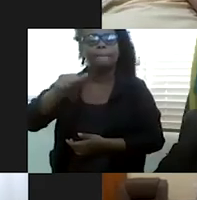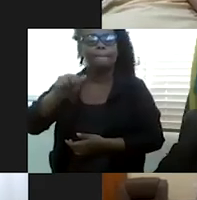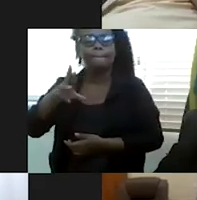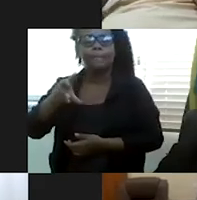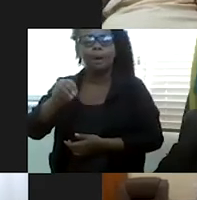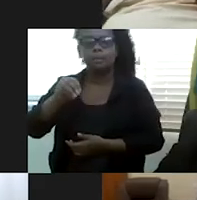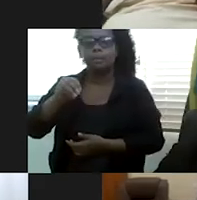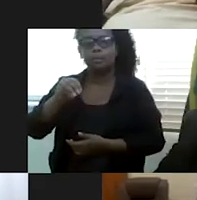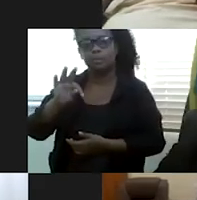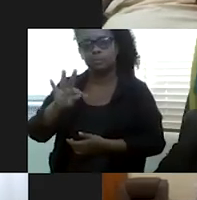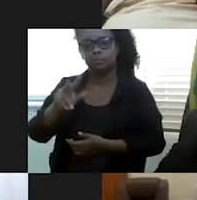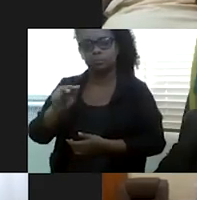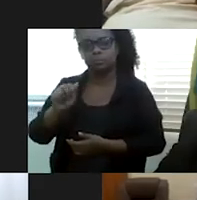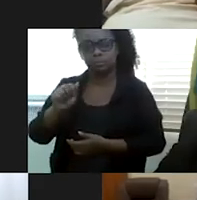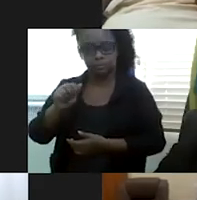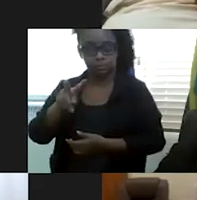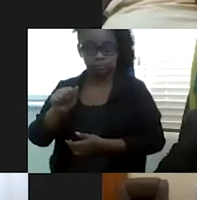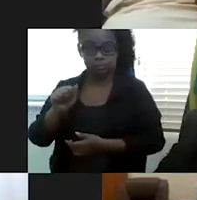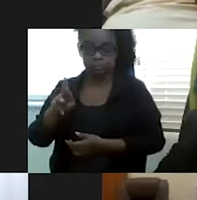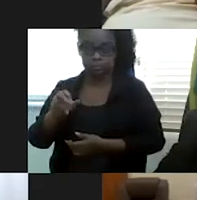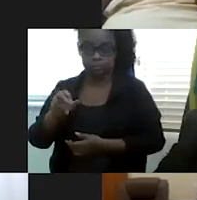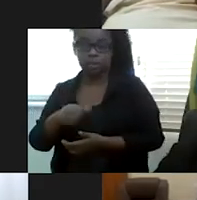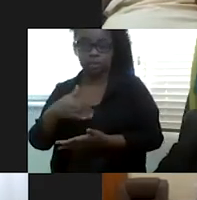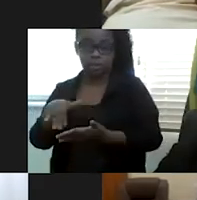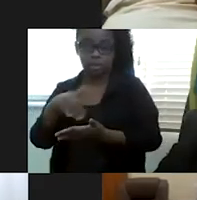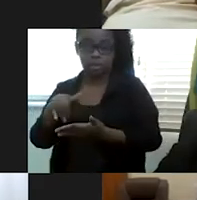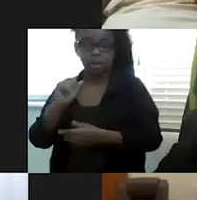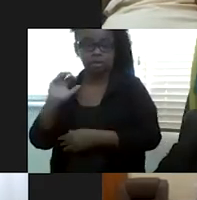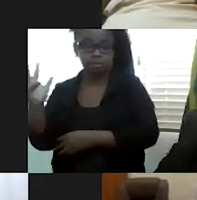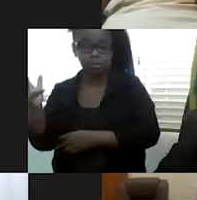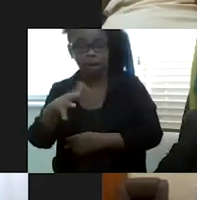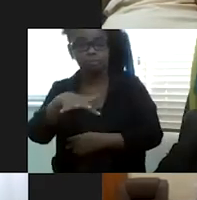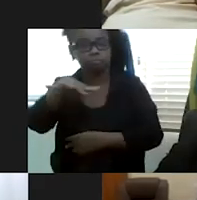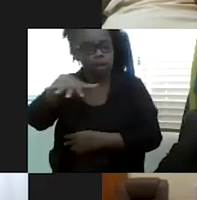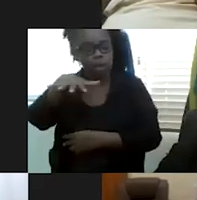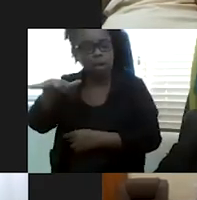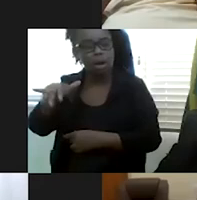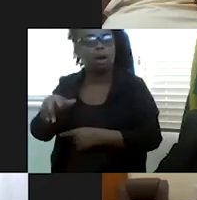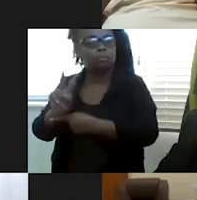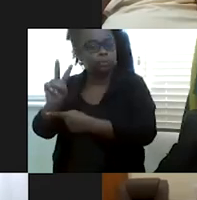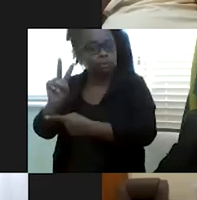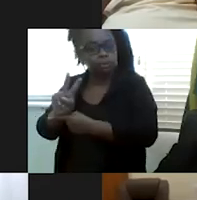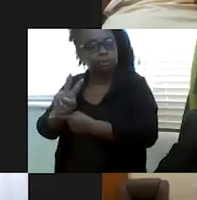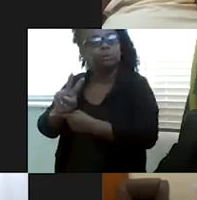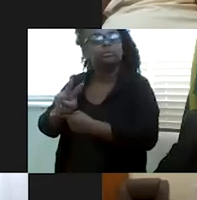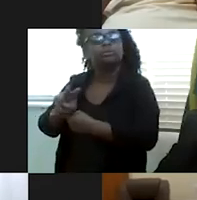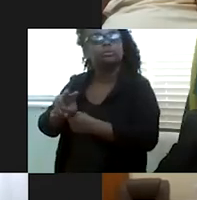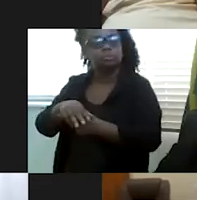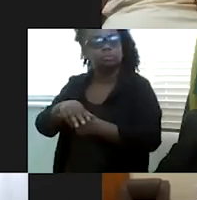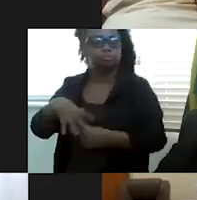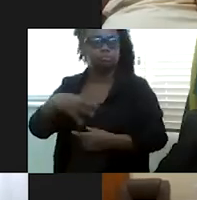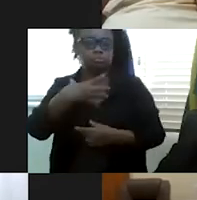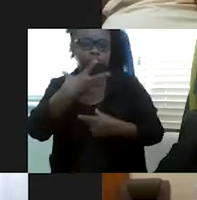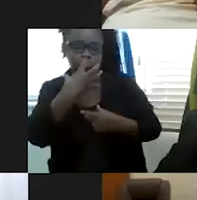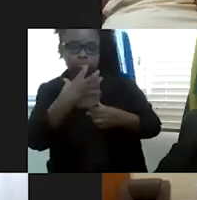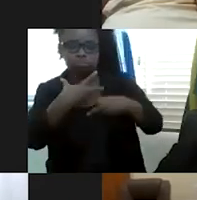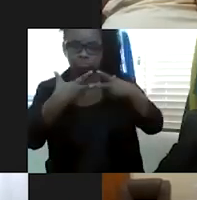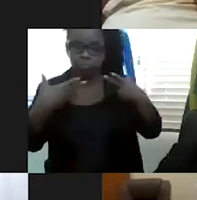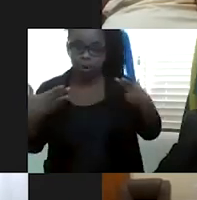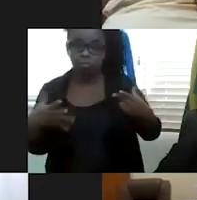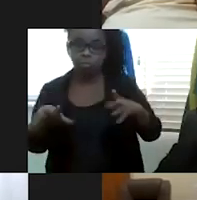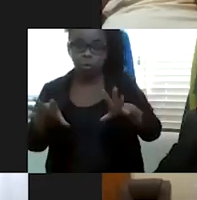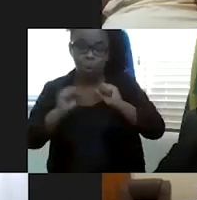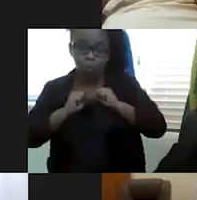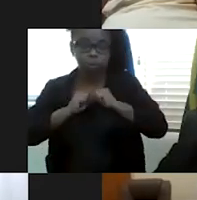é secretário de Meio Ambiente e Defesa da Causa Animal, que mais uma vez contraiu esse vírus pela